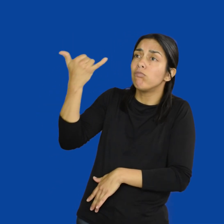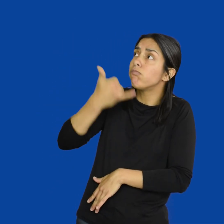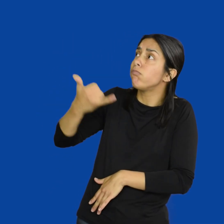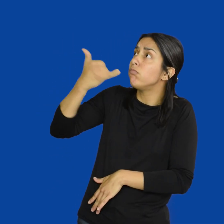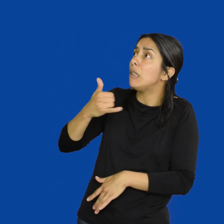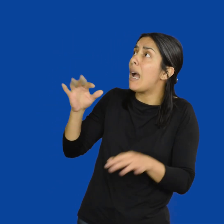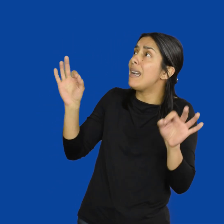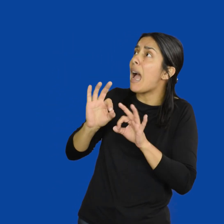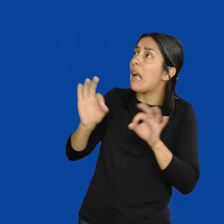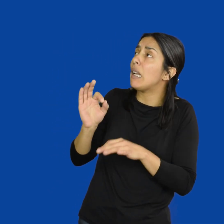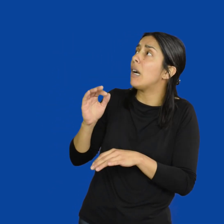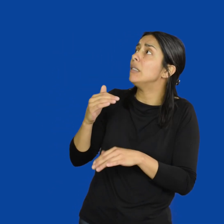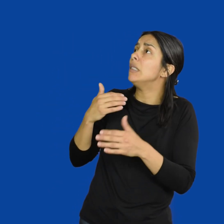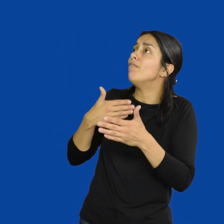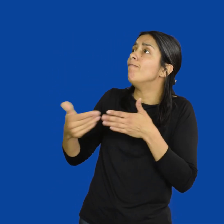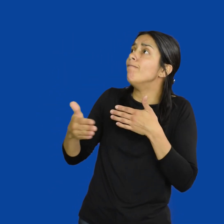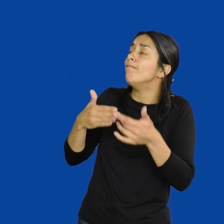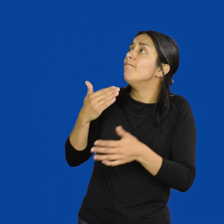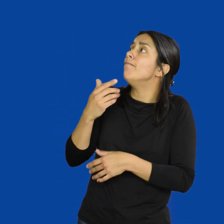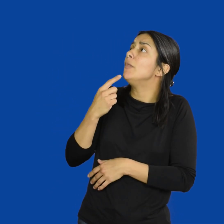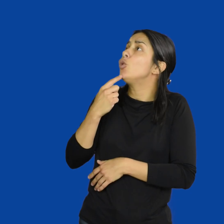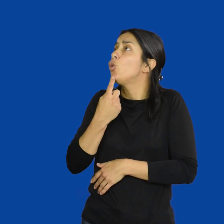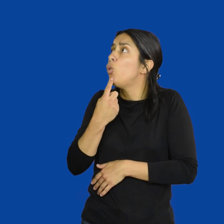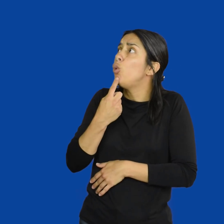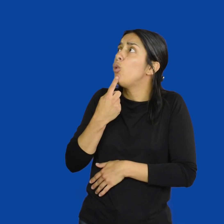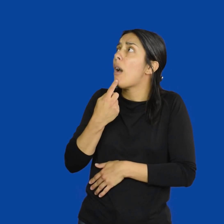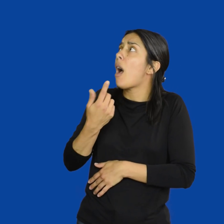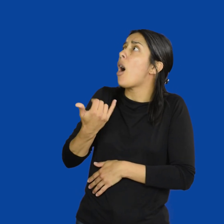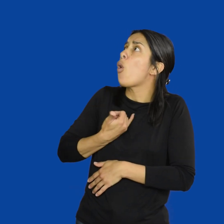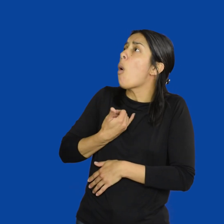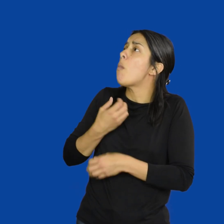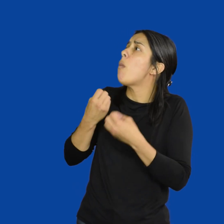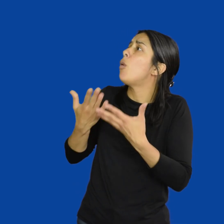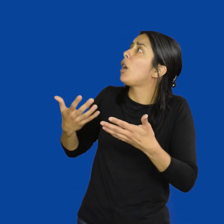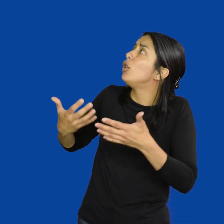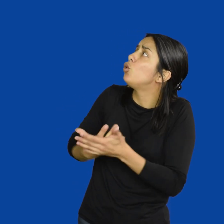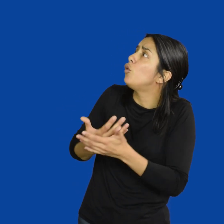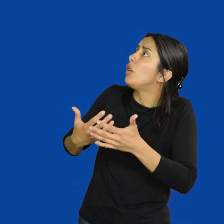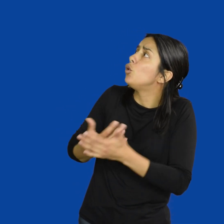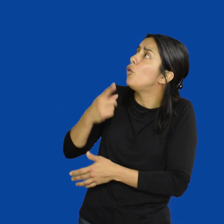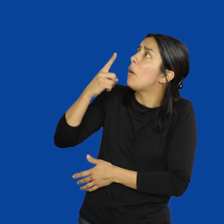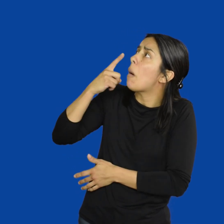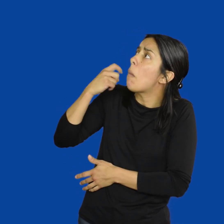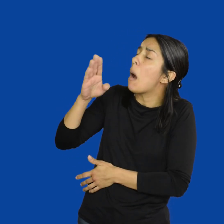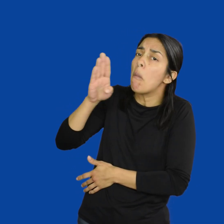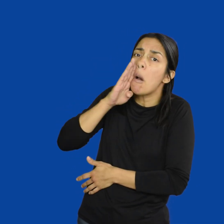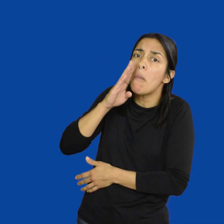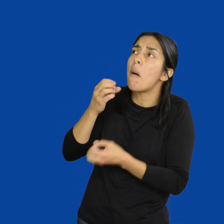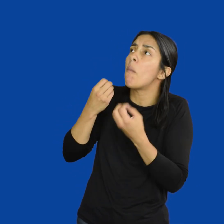carga emocional hablando de la verdad, callaron provocando el trabajo contrario. Sus descendientes crecieron en un